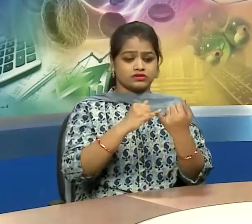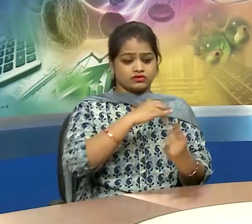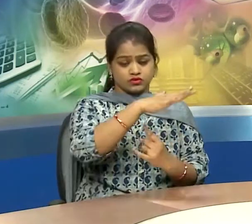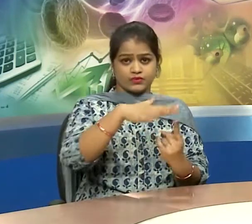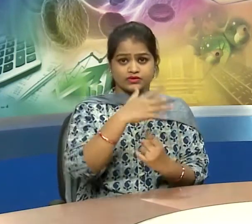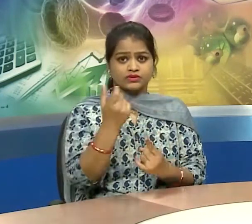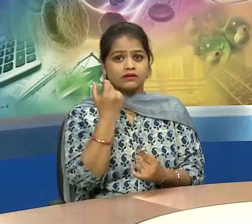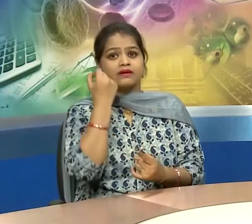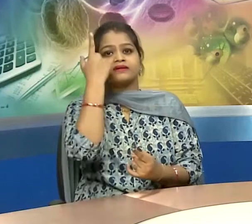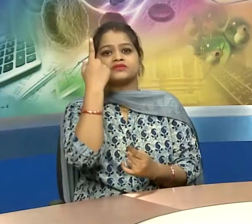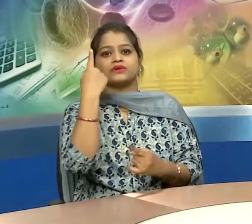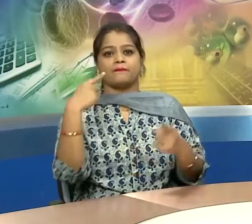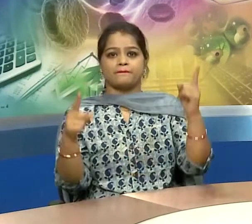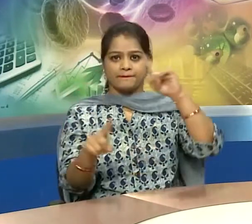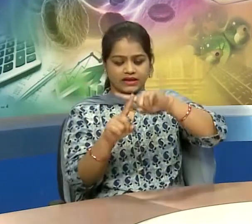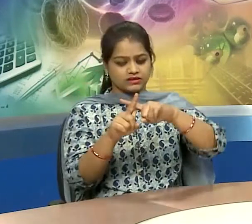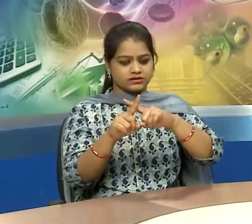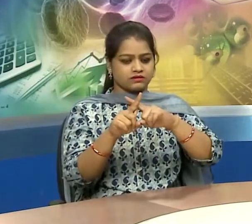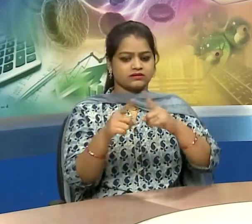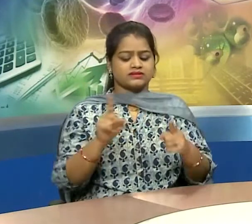और उसके अनुसार अपने को ढाले।